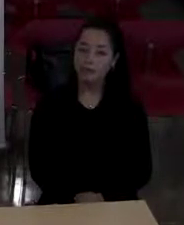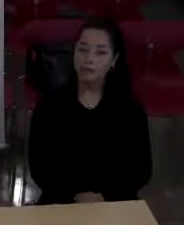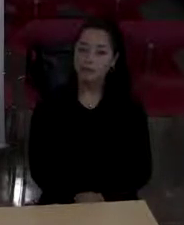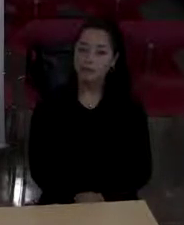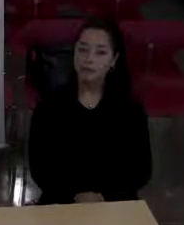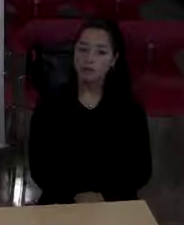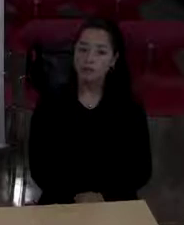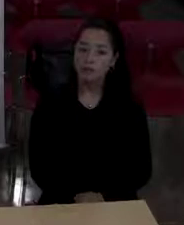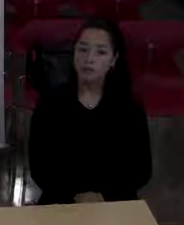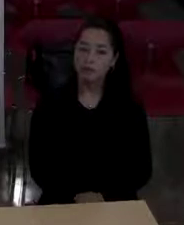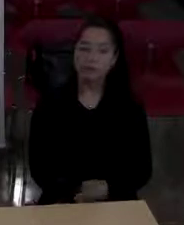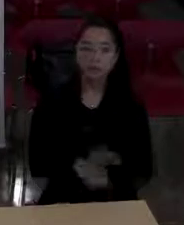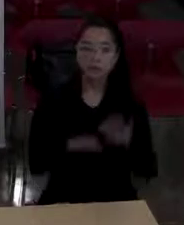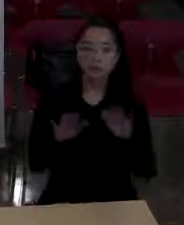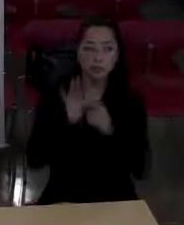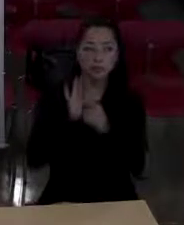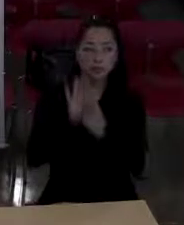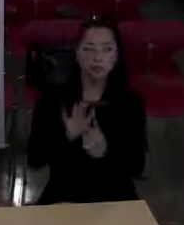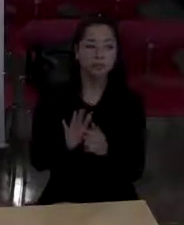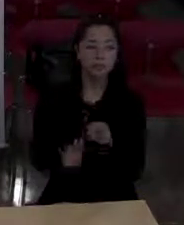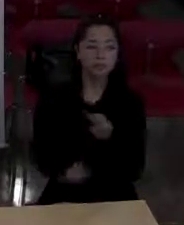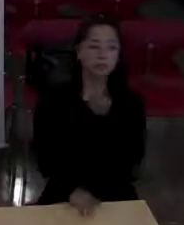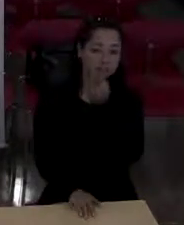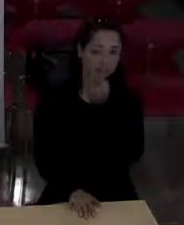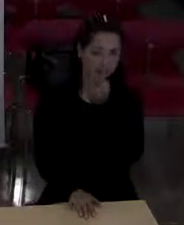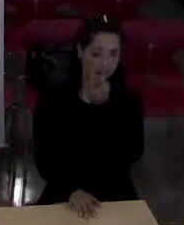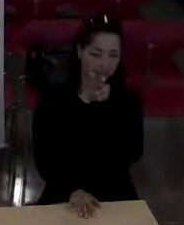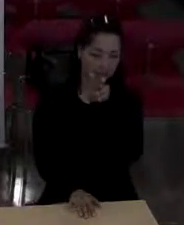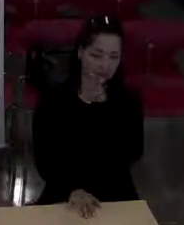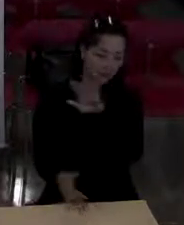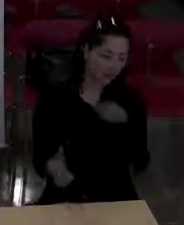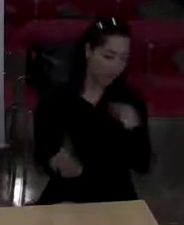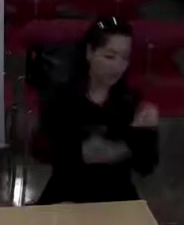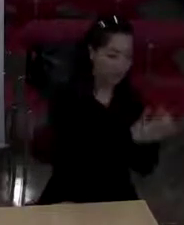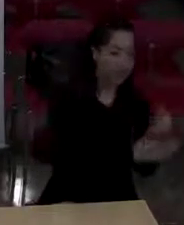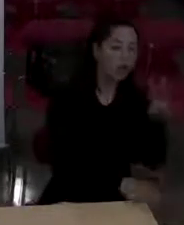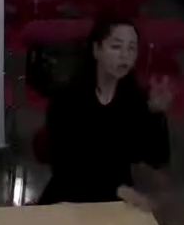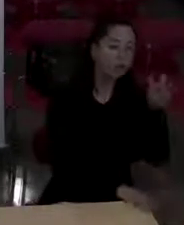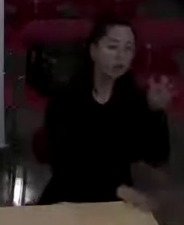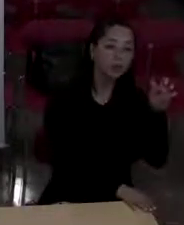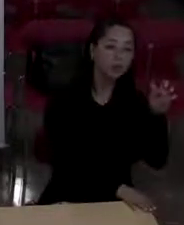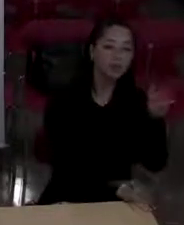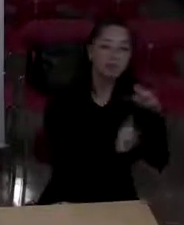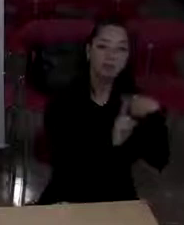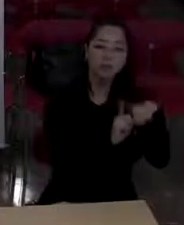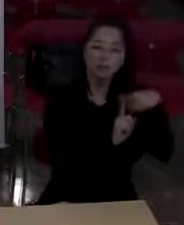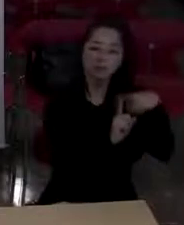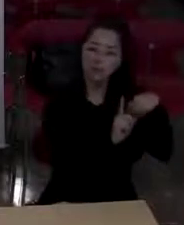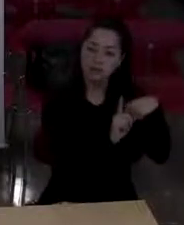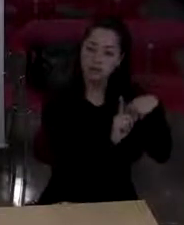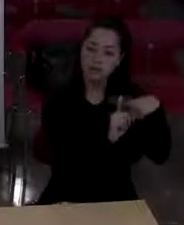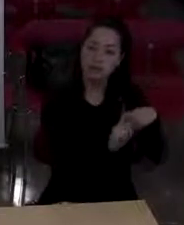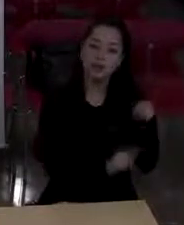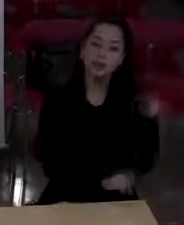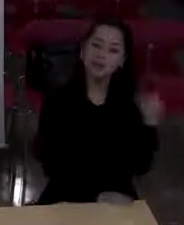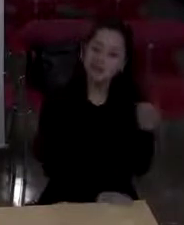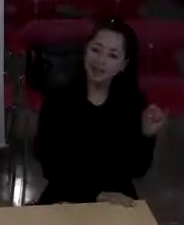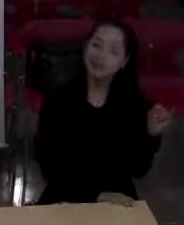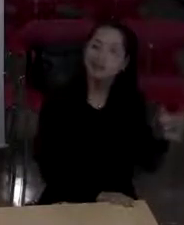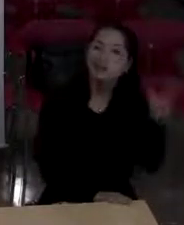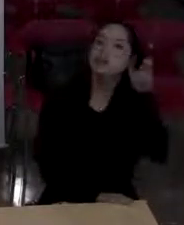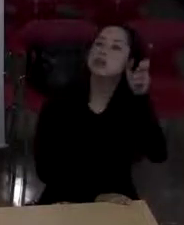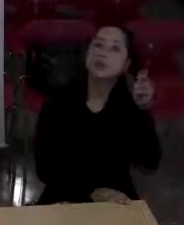Entre los 7 y los 9 meses pues reacciona a estímulos de 45 decibeles más o menos y localiza la fuente sonora